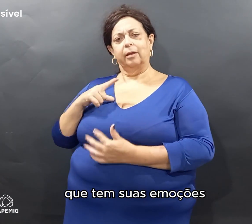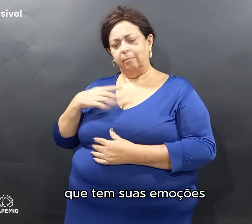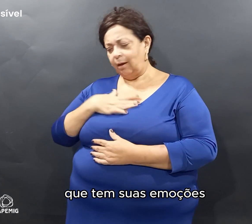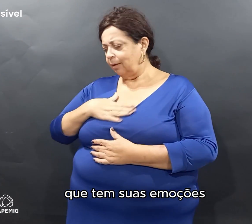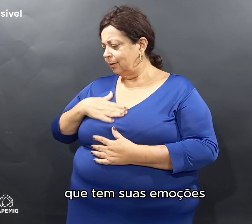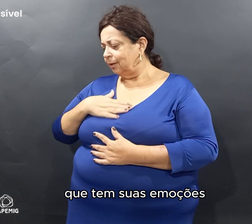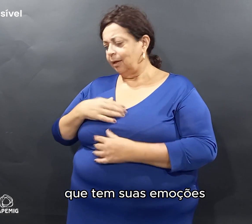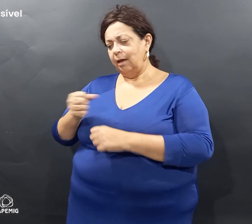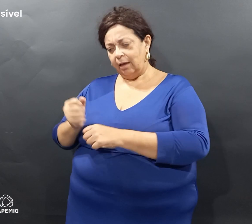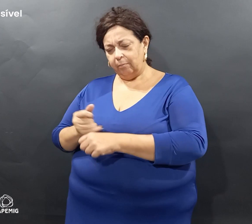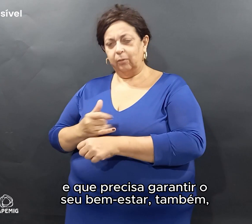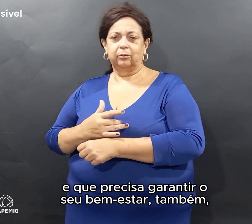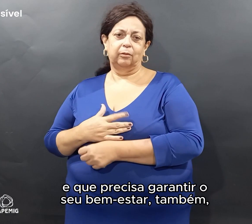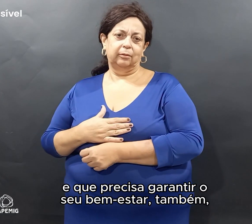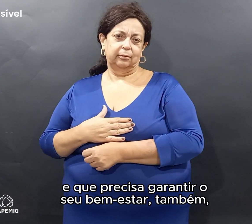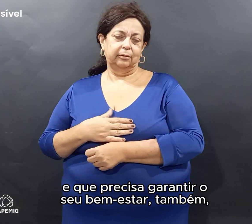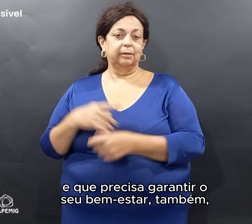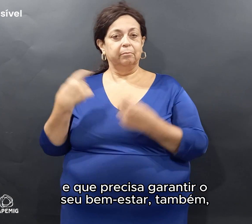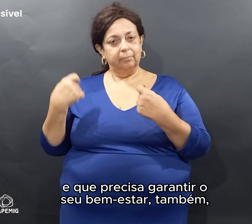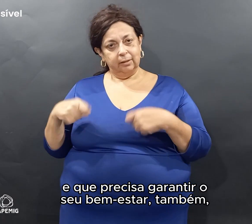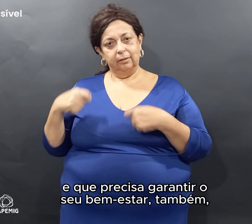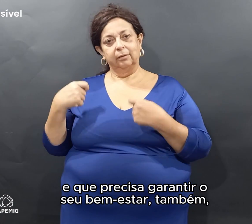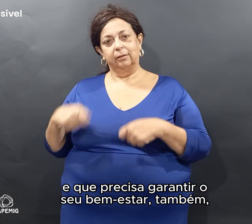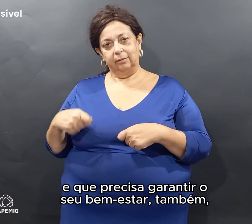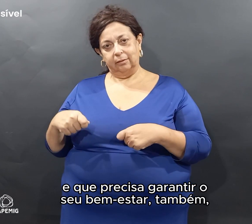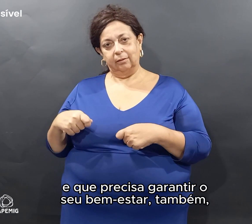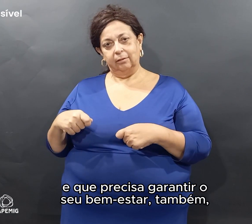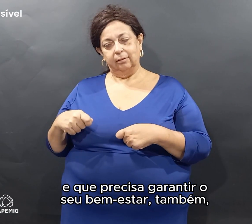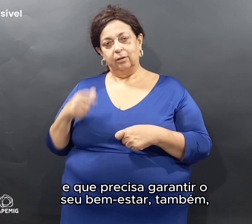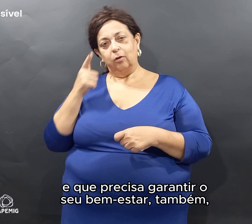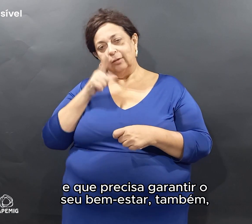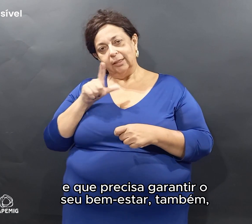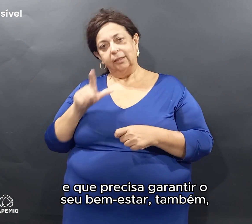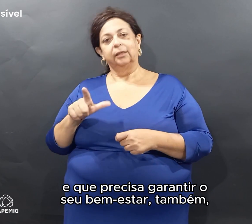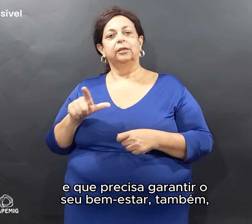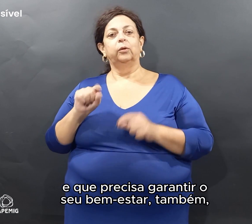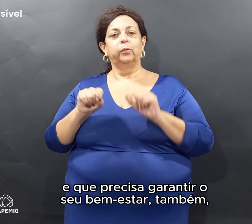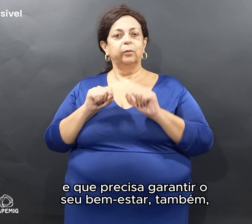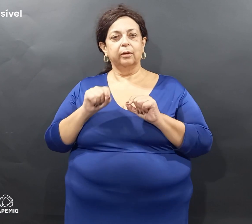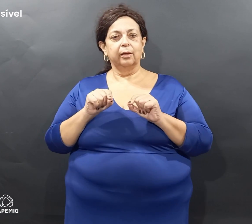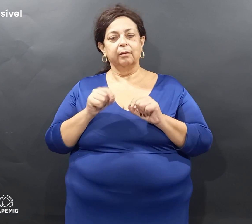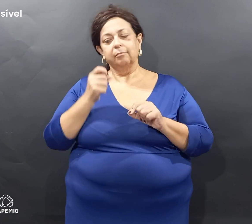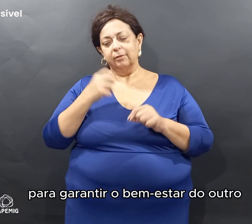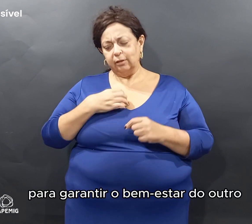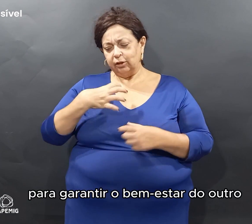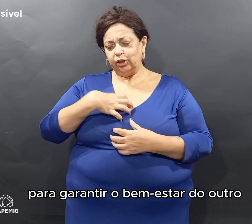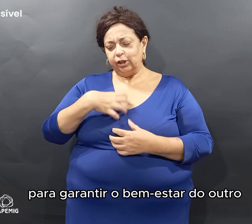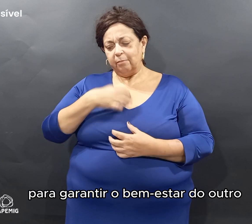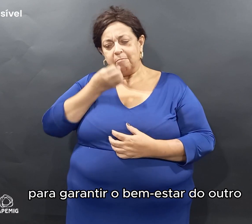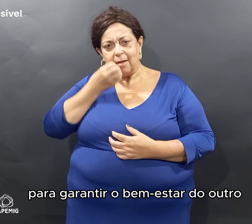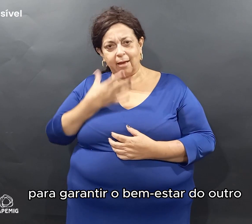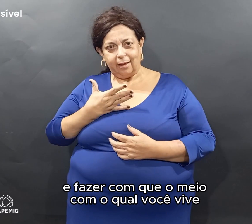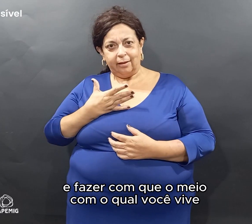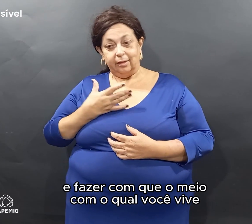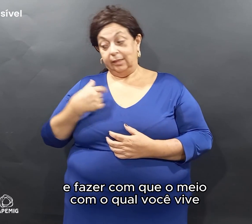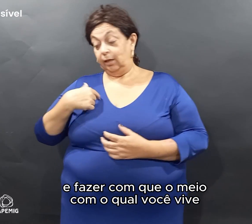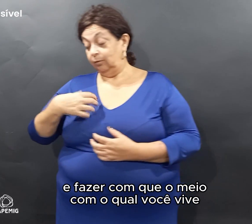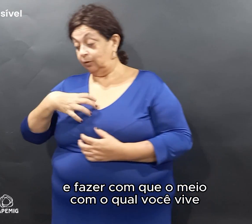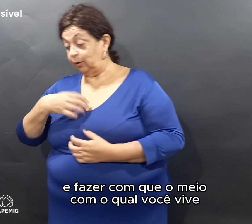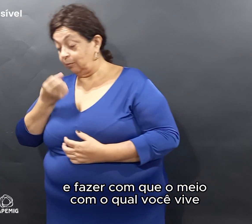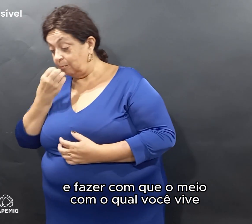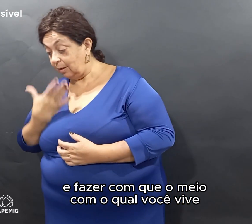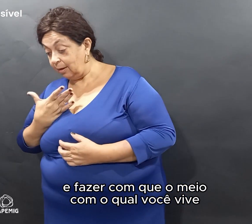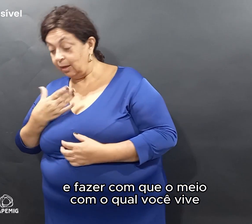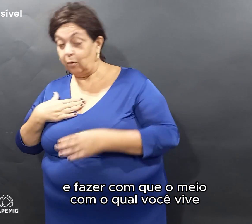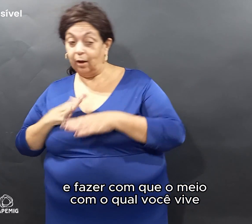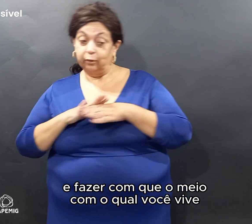que tem suas emoções e que precisa garantir o seu bem-estar também. Para garantir o bem-estar do outro e fazer com que